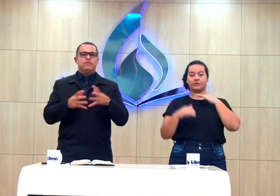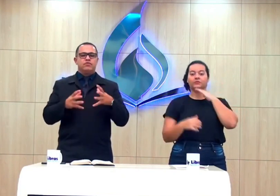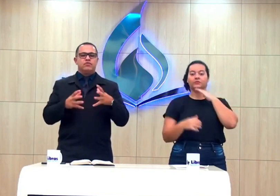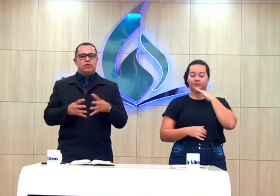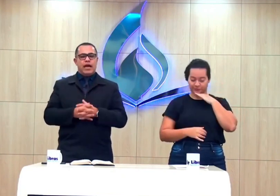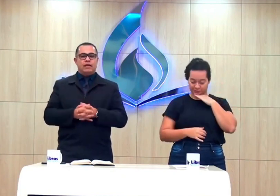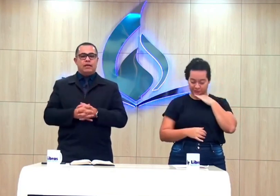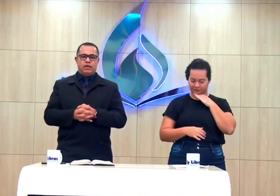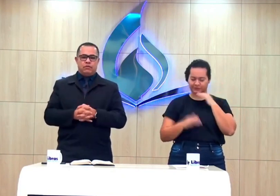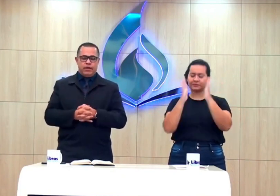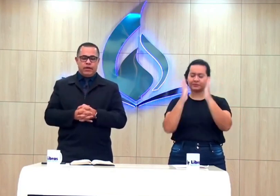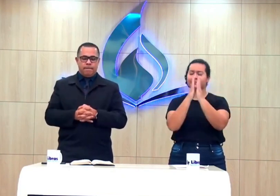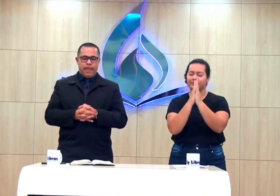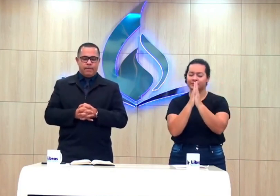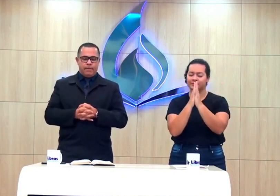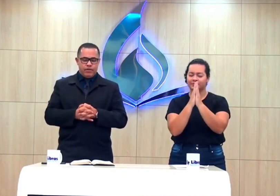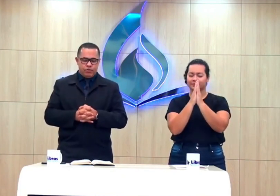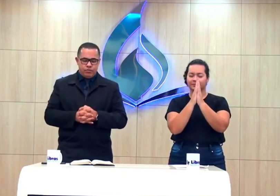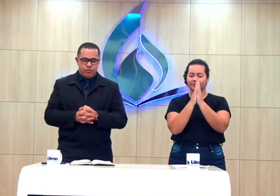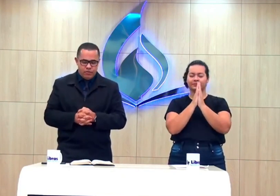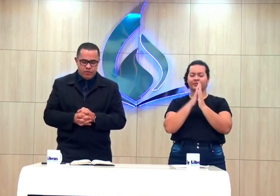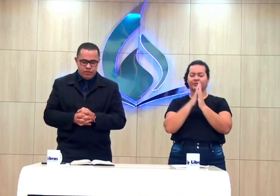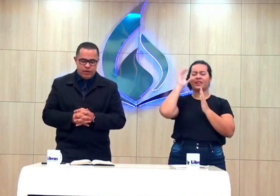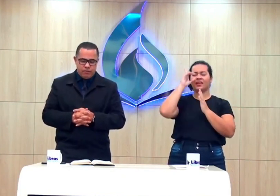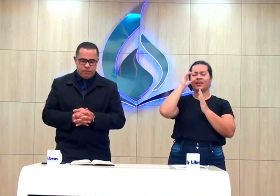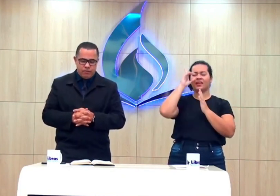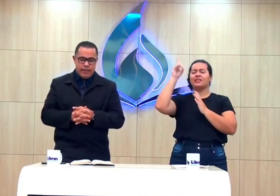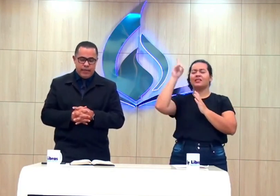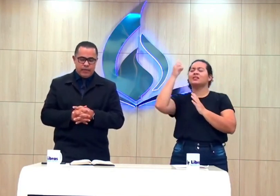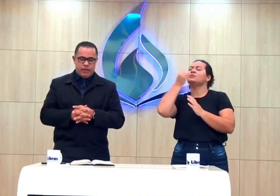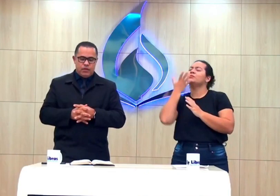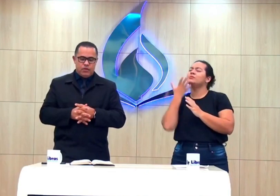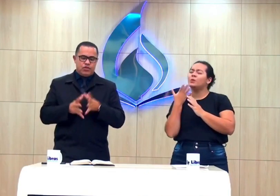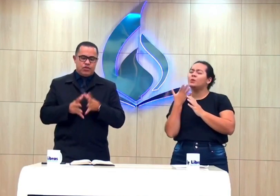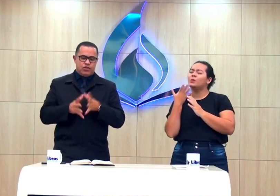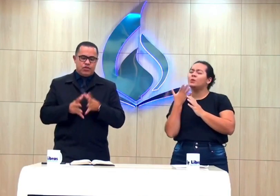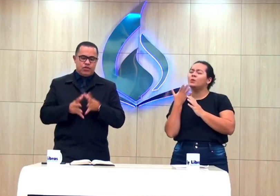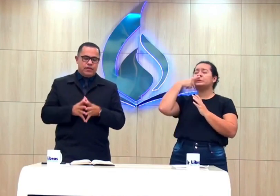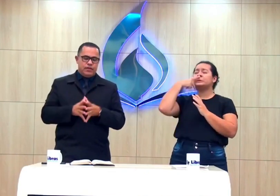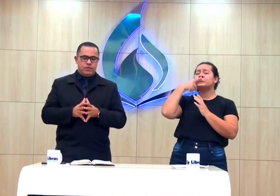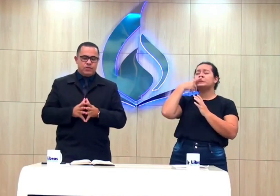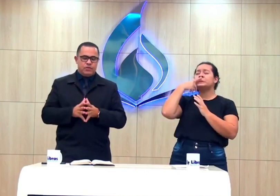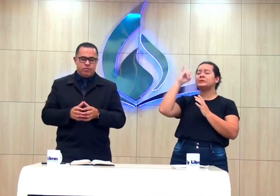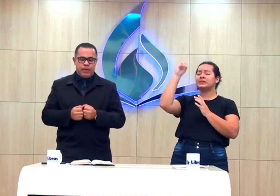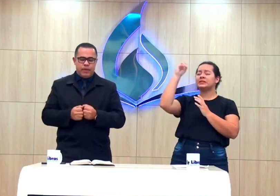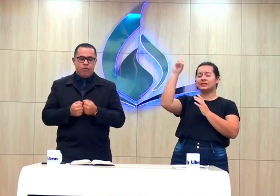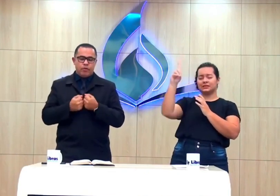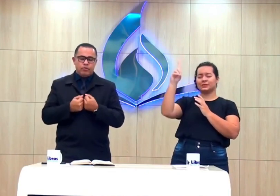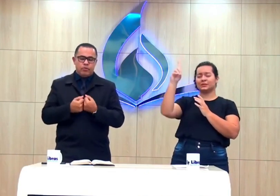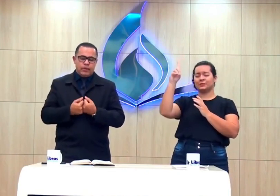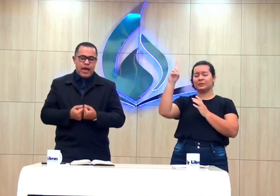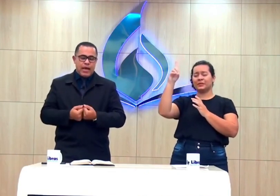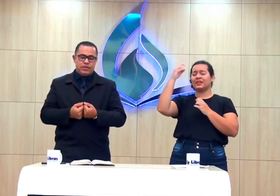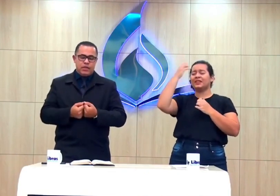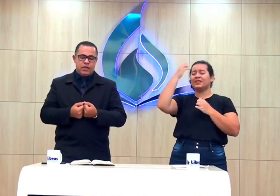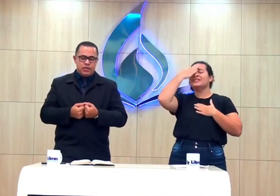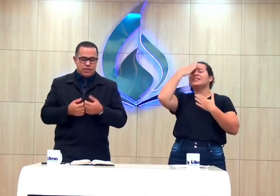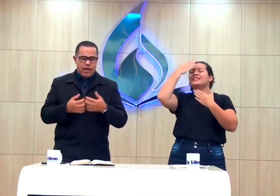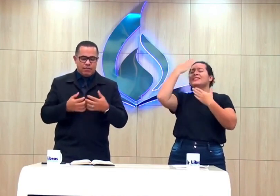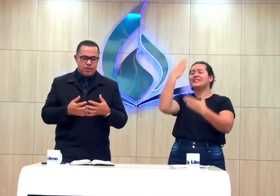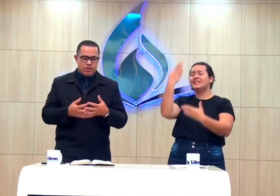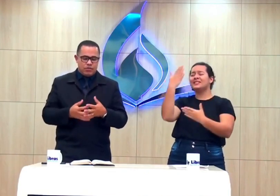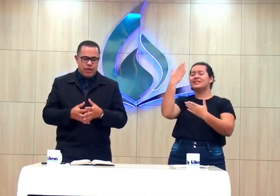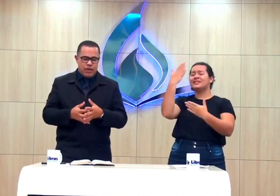e vamos orar ao Senhor. Bendito Deus, eterno Pai, nós te louvamos, Senhor, pela oportunidade